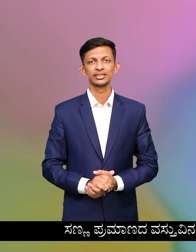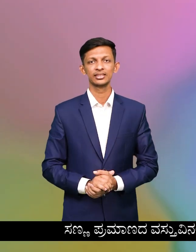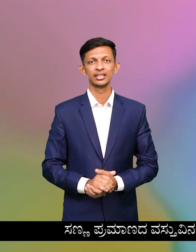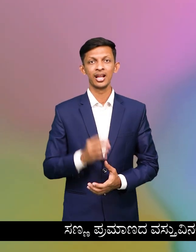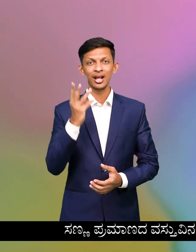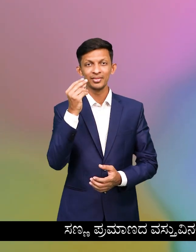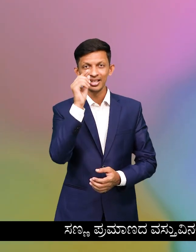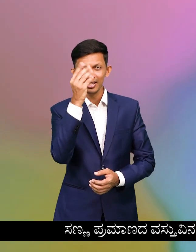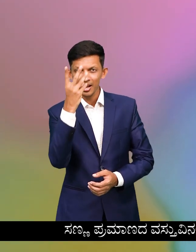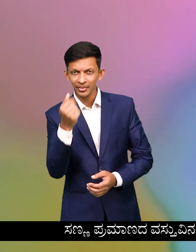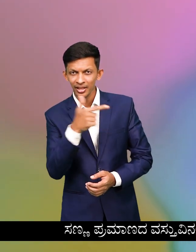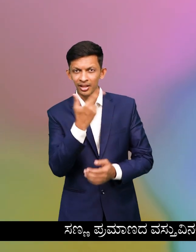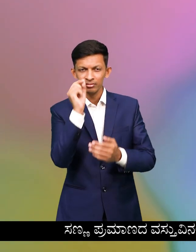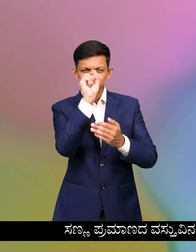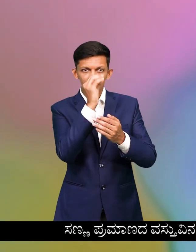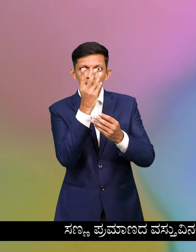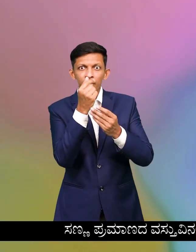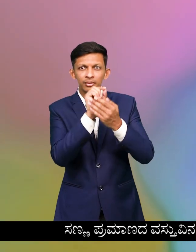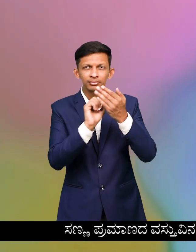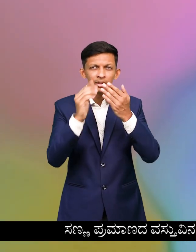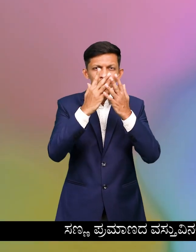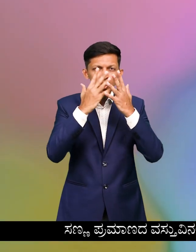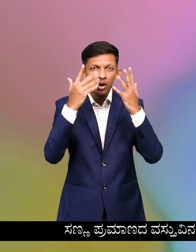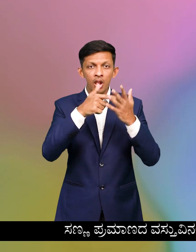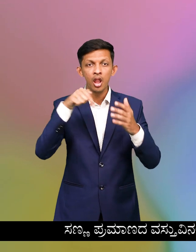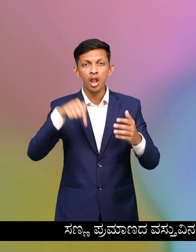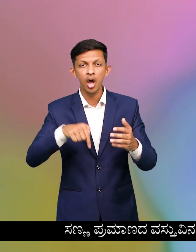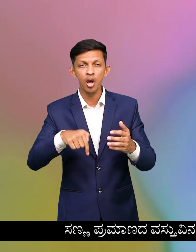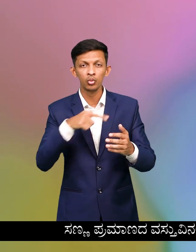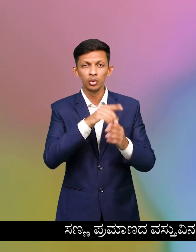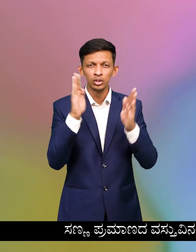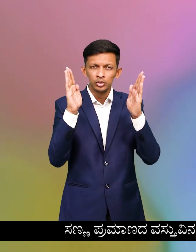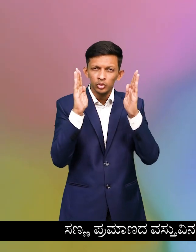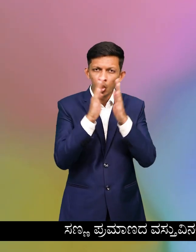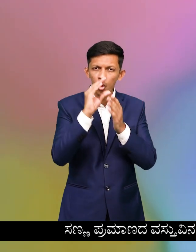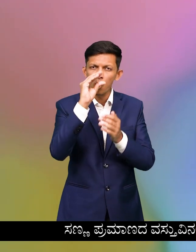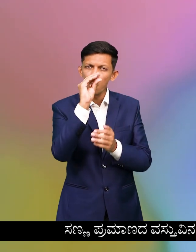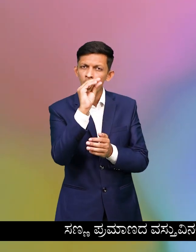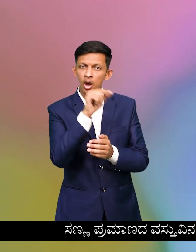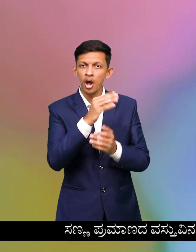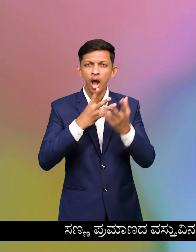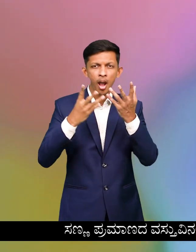ಸಣ್ಣ ಪ್ರಮಾಣದ ವಸ್ತುವಿನಲ್ಲಿಯೂ ಇರುವ ಪರಮಾಣುಗಳ ಸಂಖ್ಯೆಯು ತುಂಬ ದೊಡ್ಡದಾಗಿದೆ.